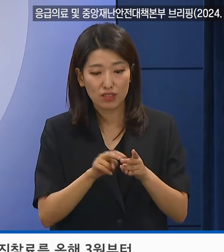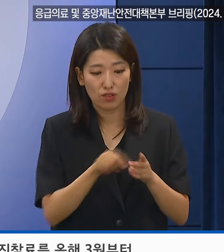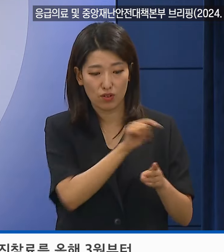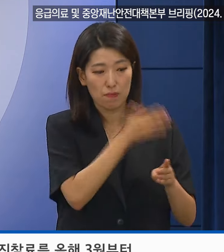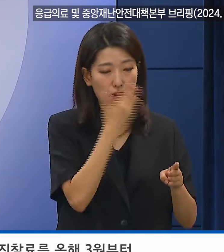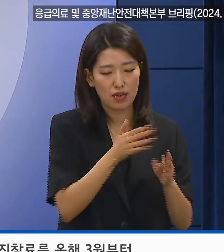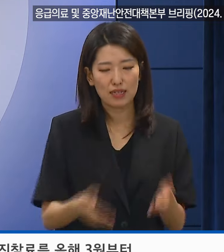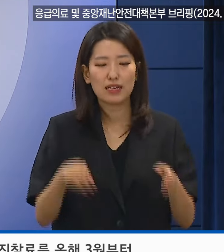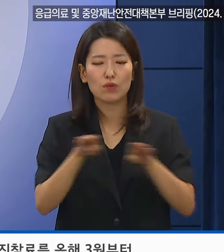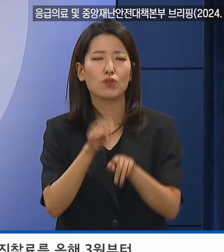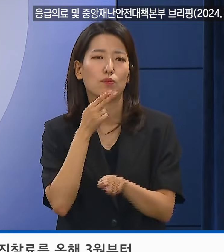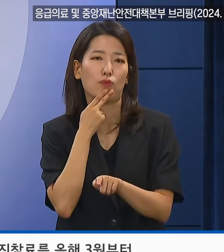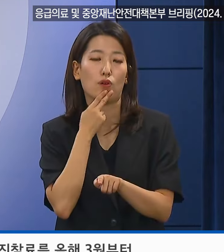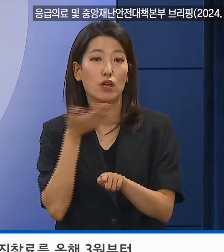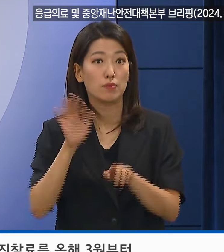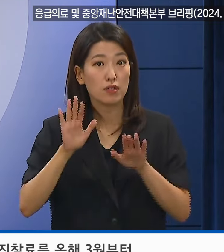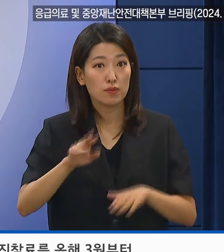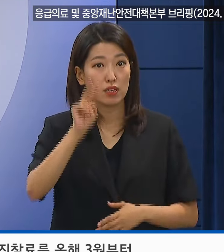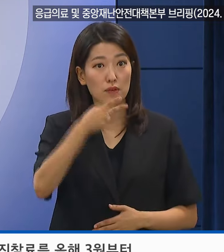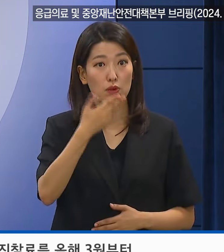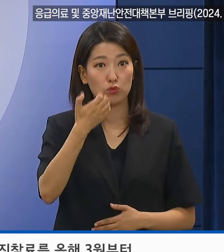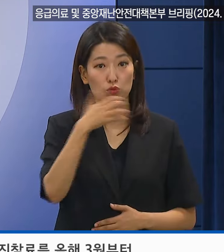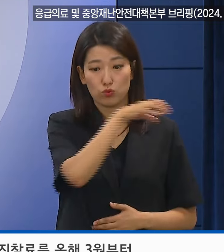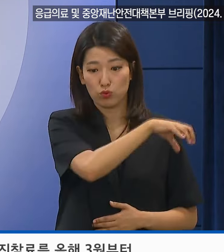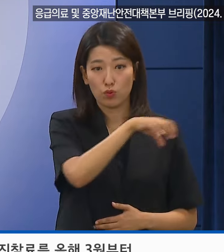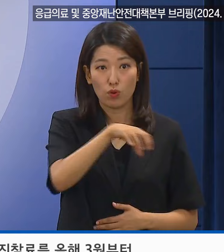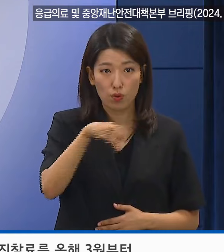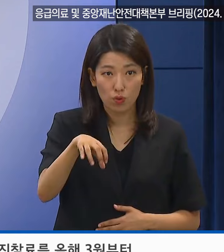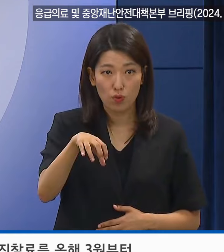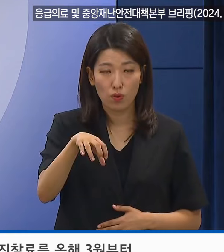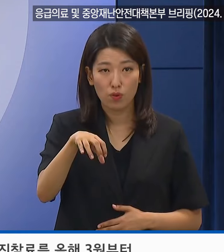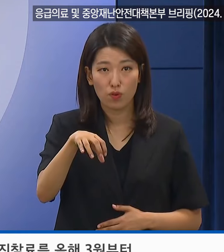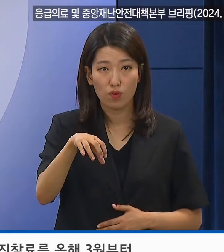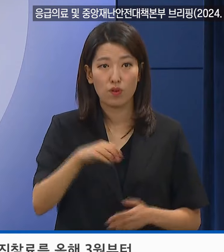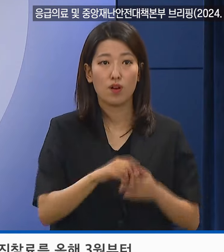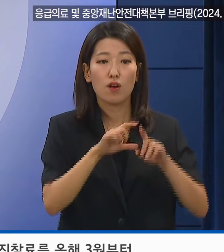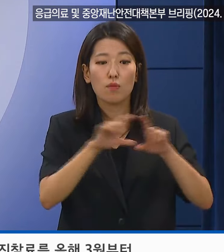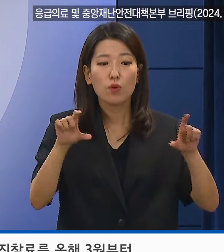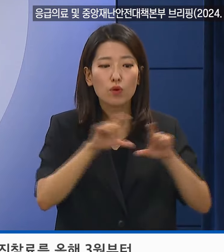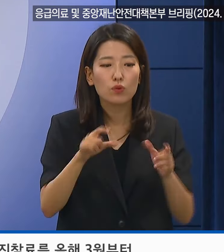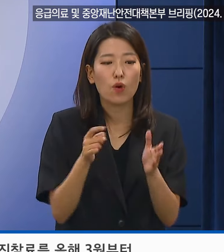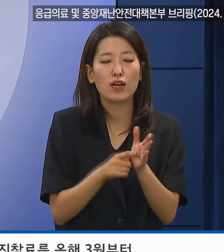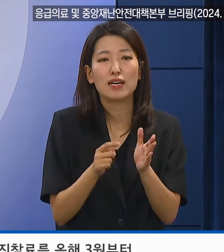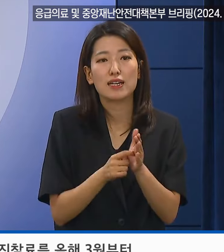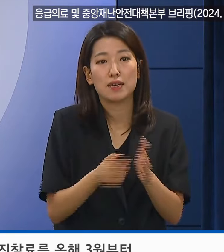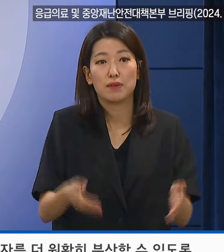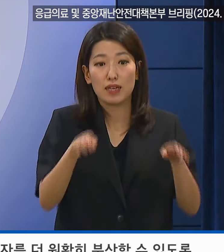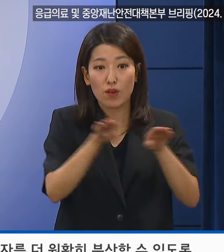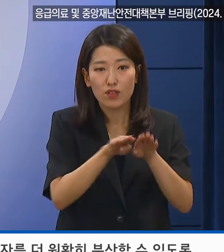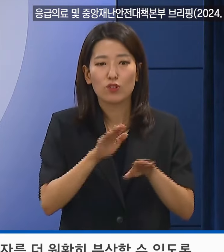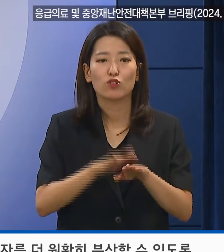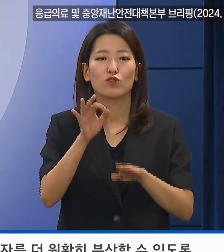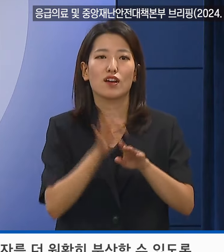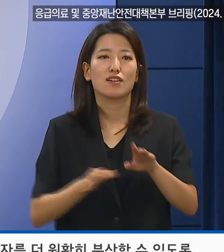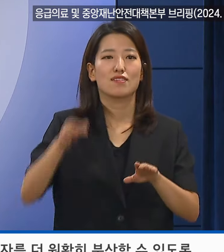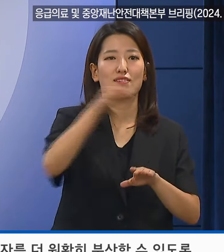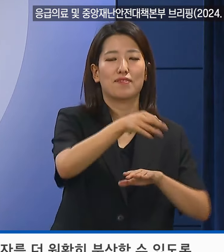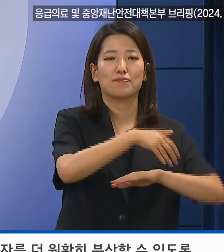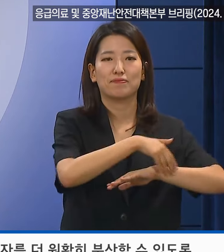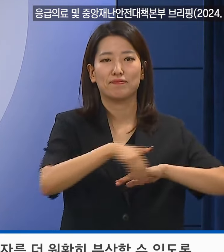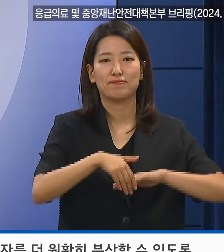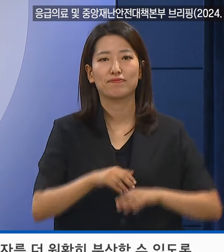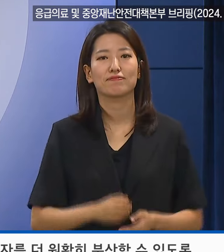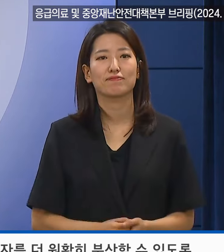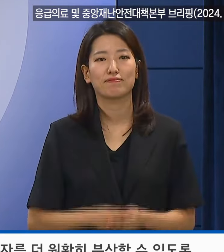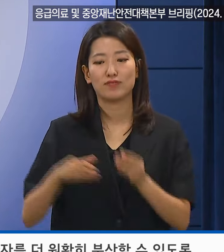전국 229개소의 지역 응급의료기관까지 확대 지급하고 있습니다. 이에 더해 이번 추석